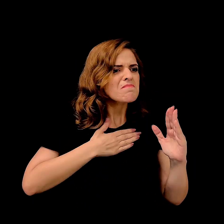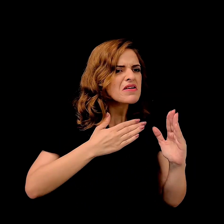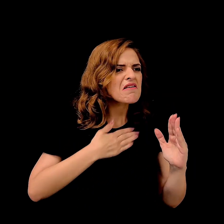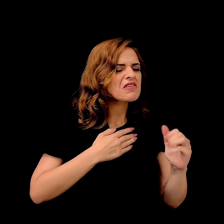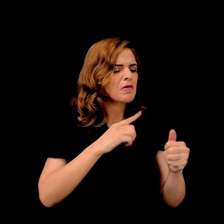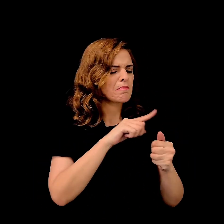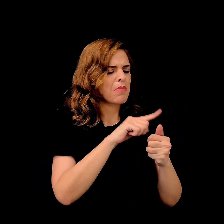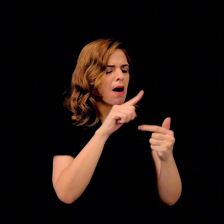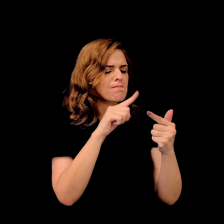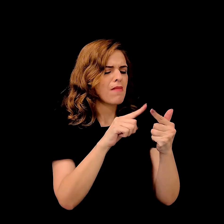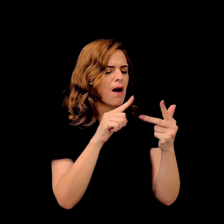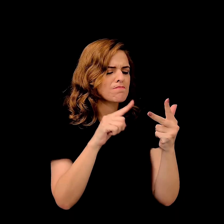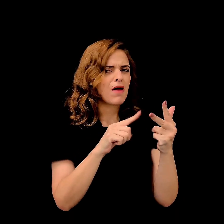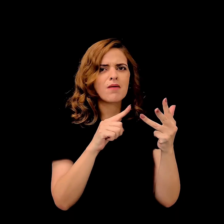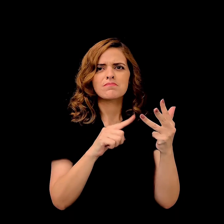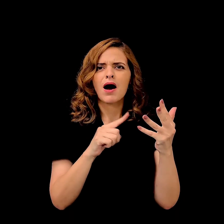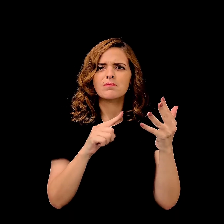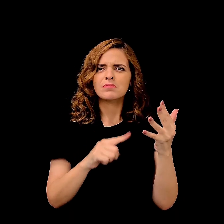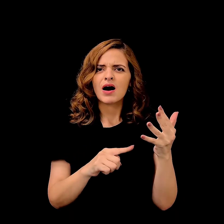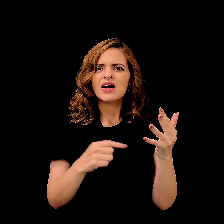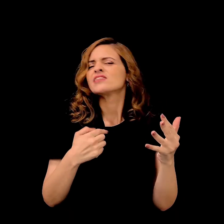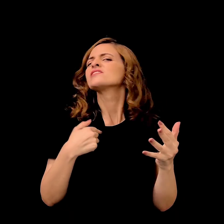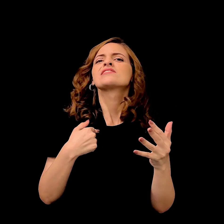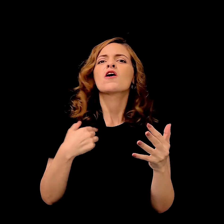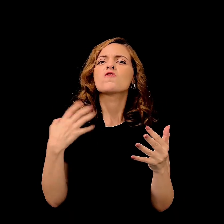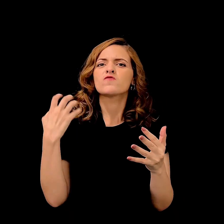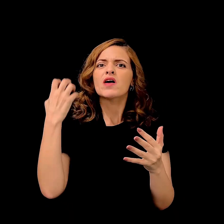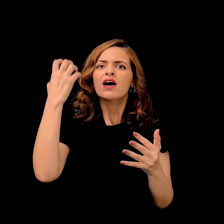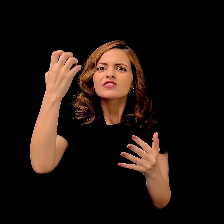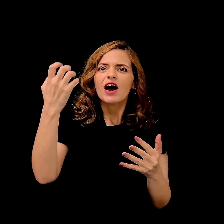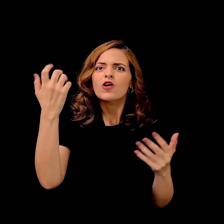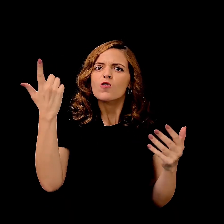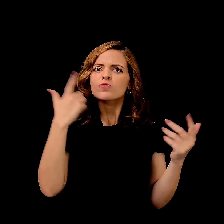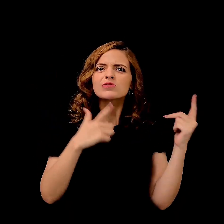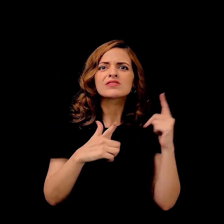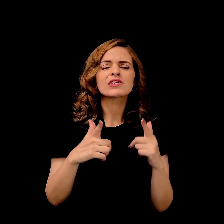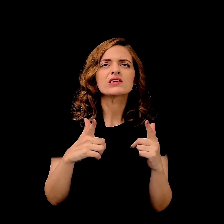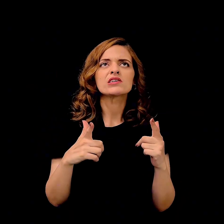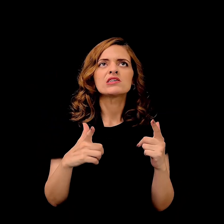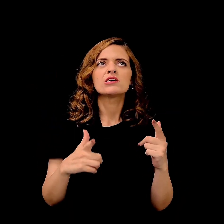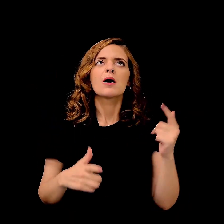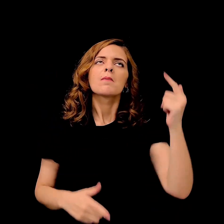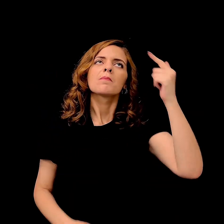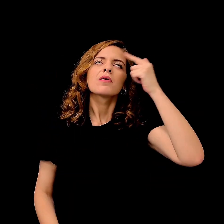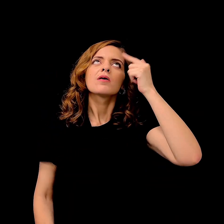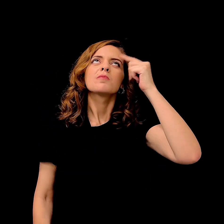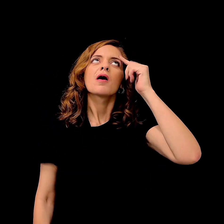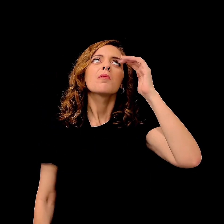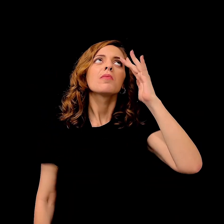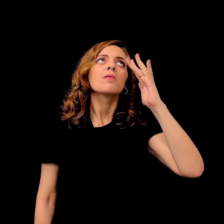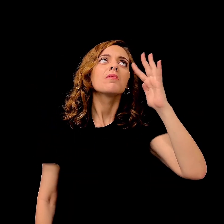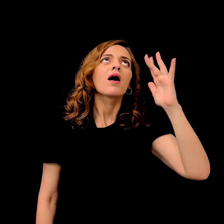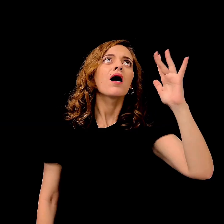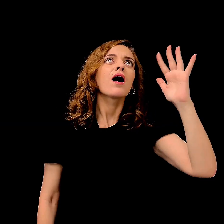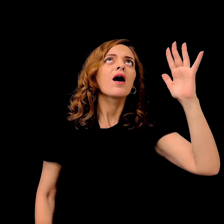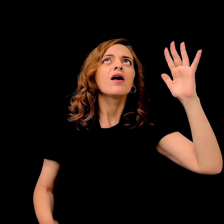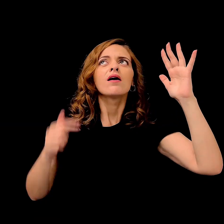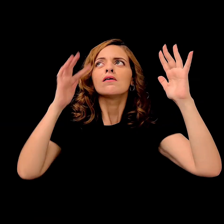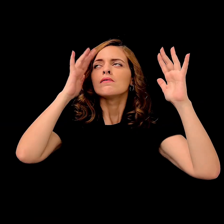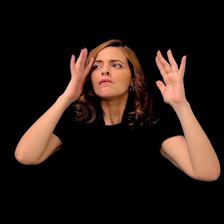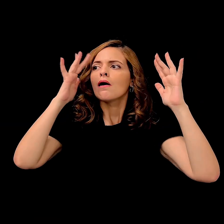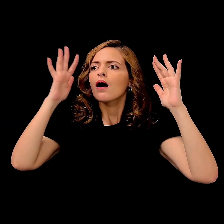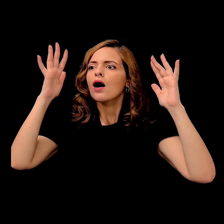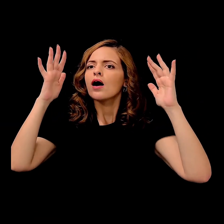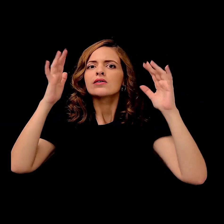tivesse aquilo, se eu pudesse viajar, se eu tivesse... Ela fica sonhando com o que os